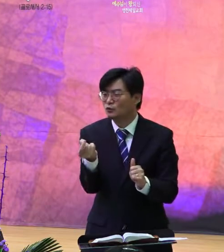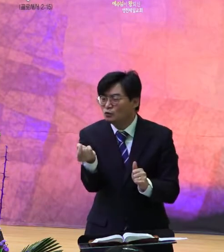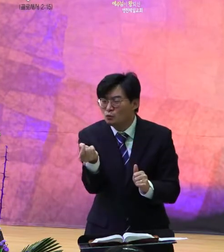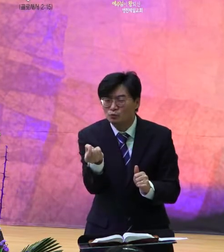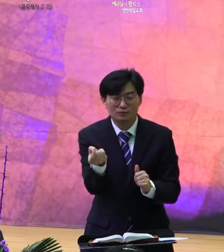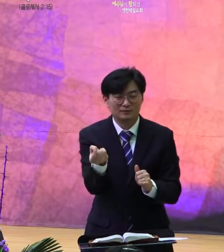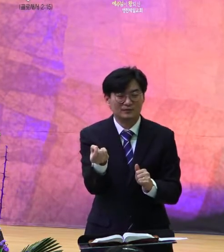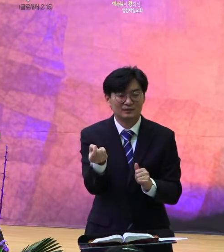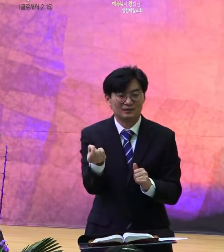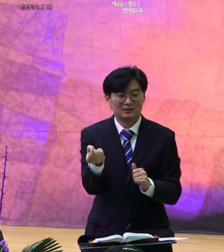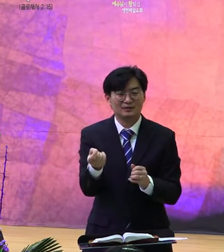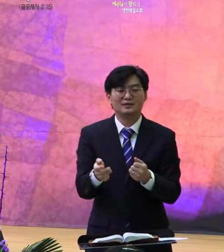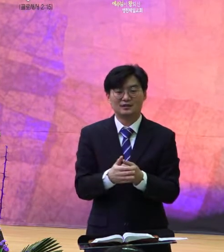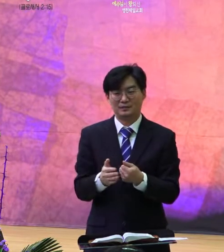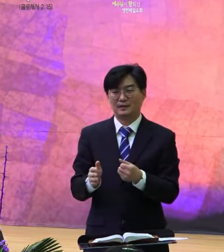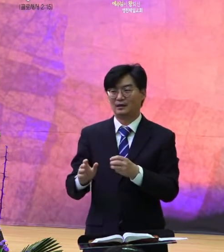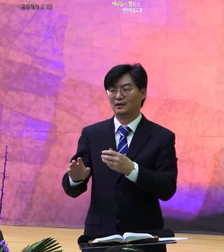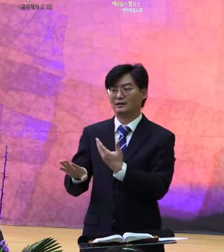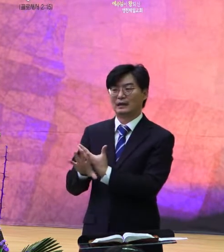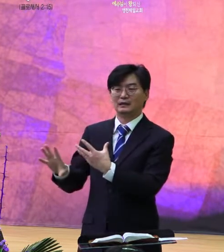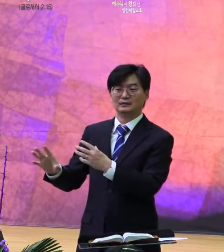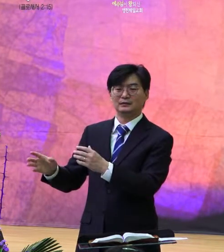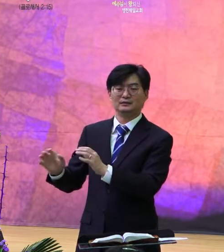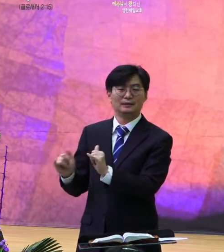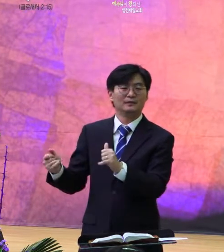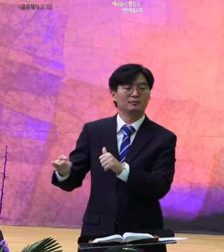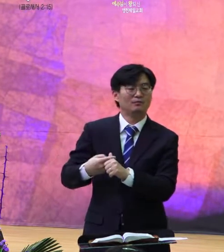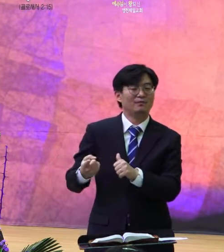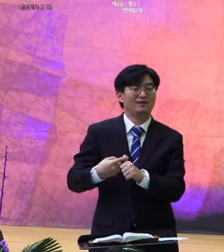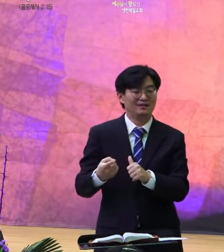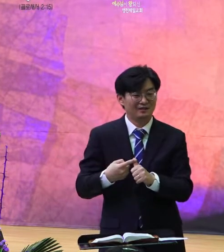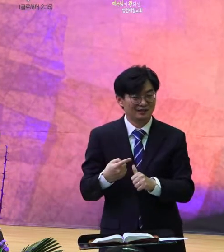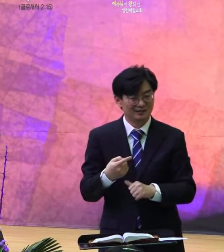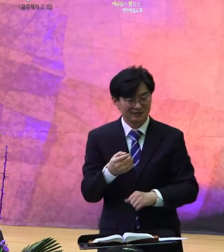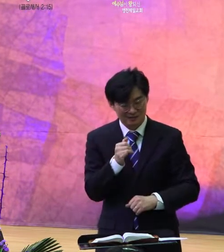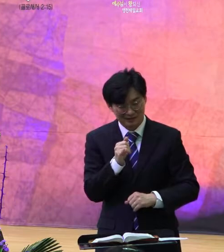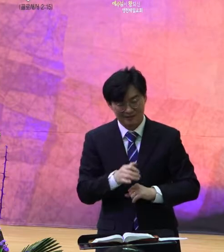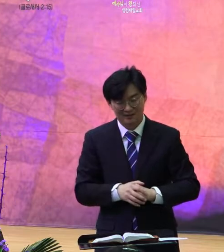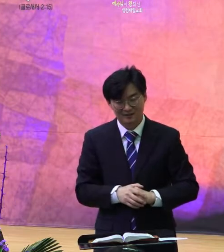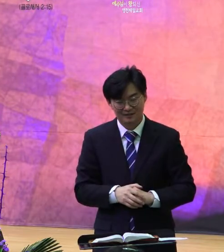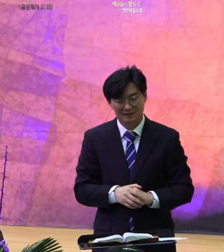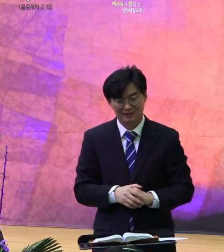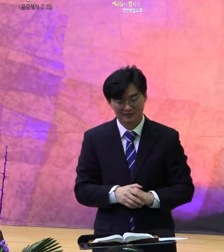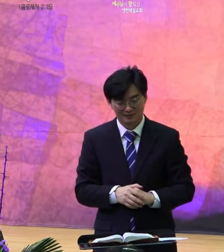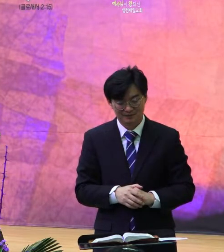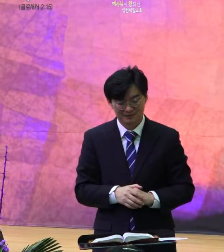말, 세상의 말, 이런 말이 더 이상 나오지 않게 되기를 소망합니다.